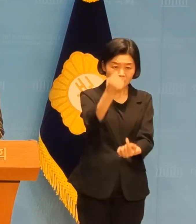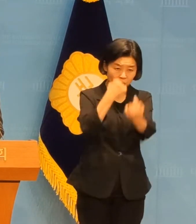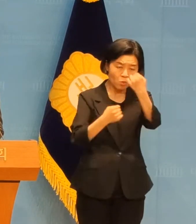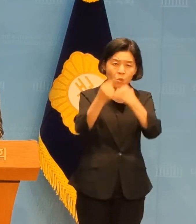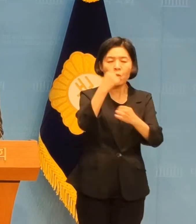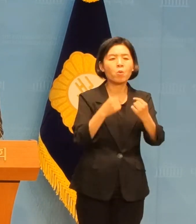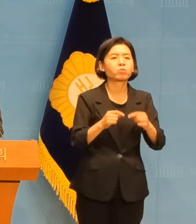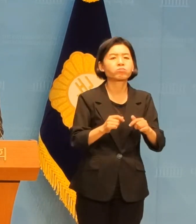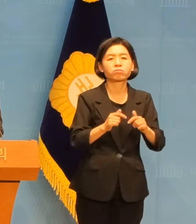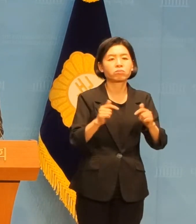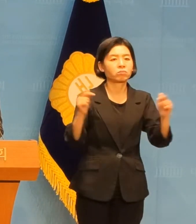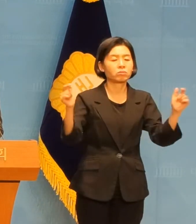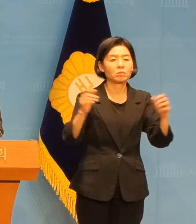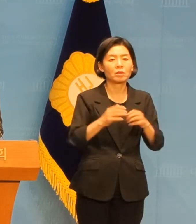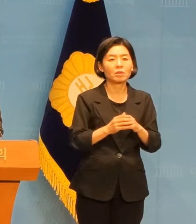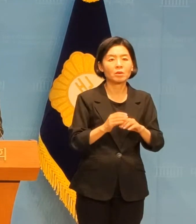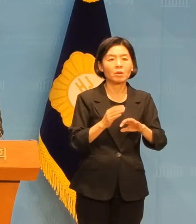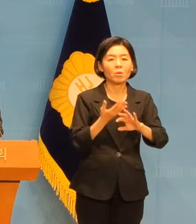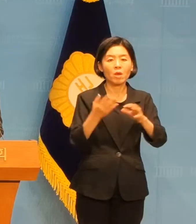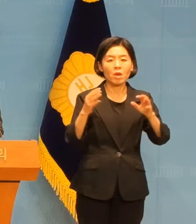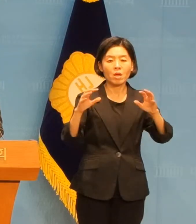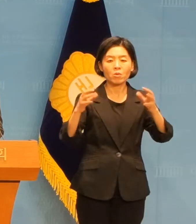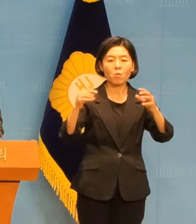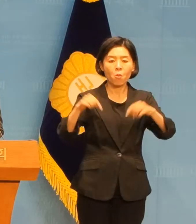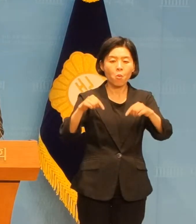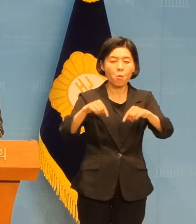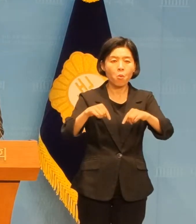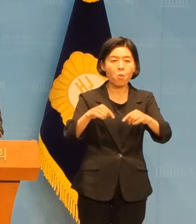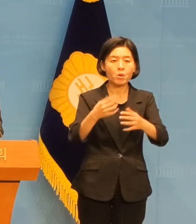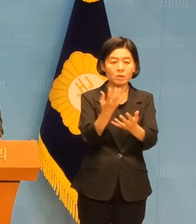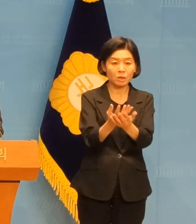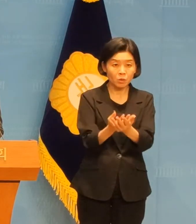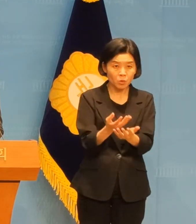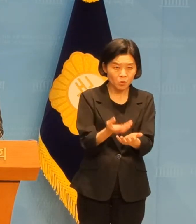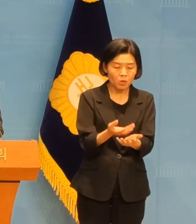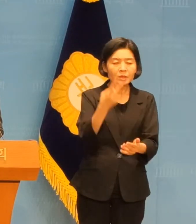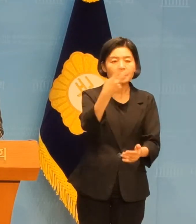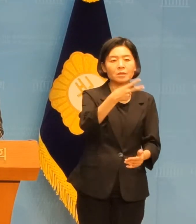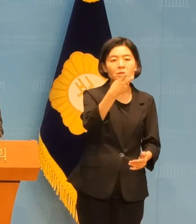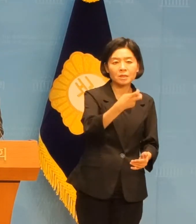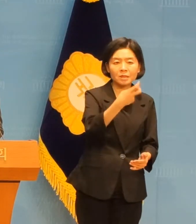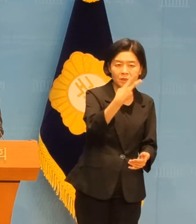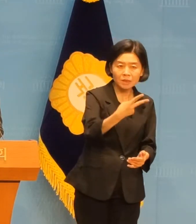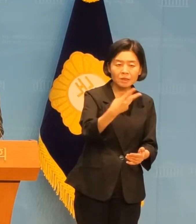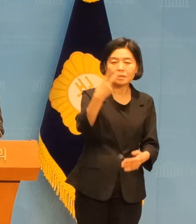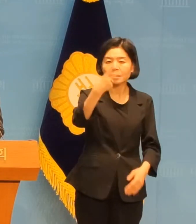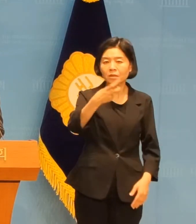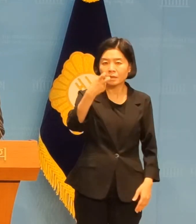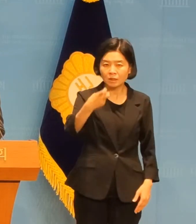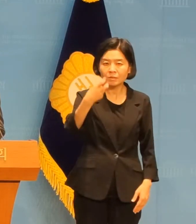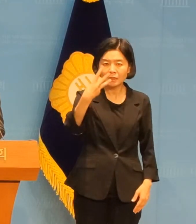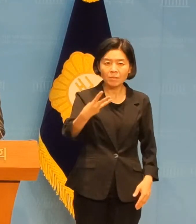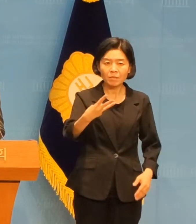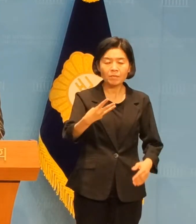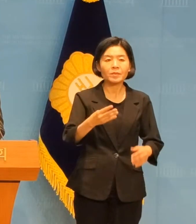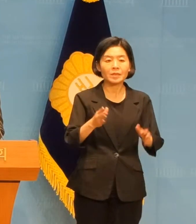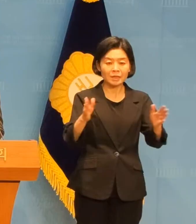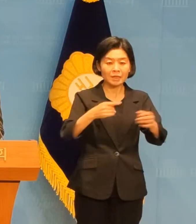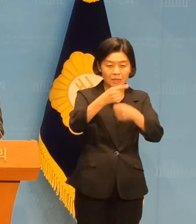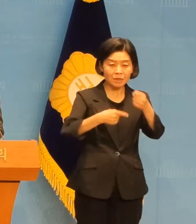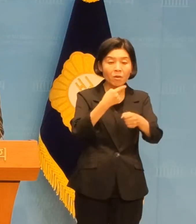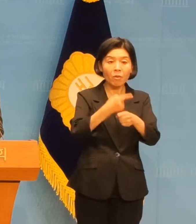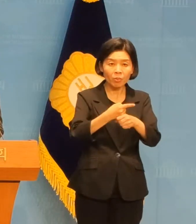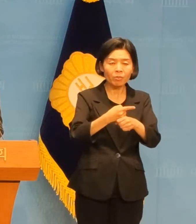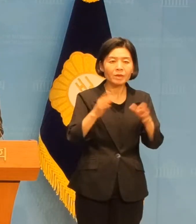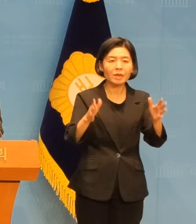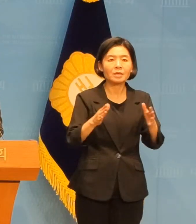있습니다. 외교부 자료에 따르면 2022년과 2023년에는 연간 10에서